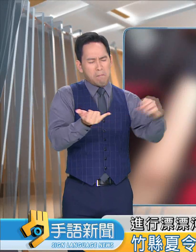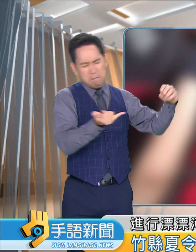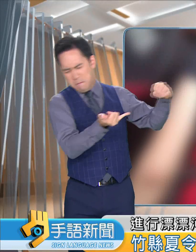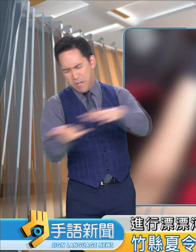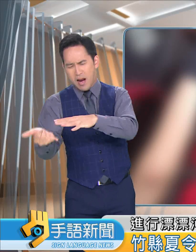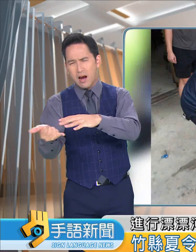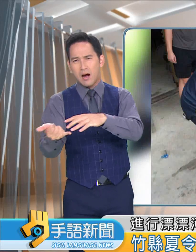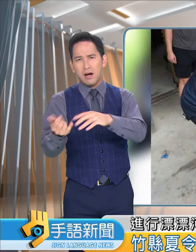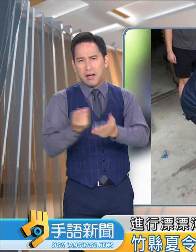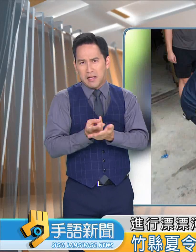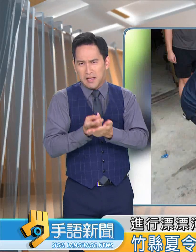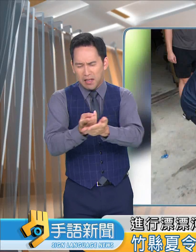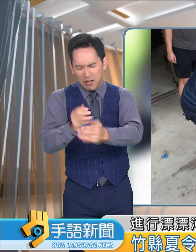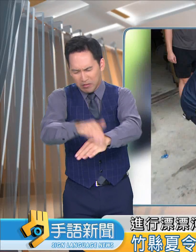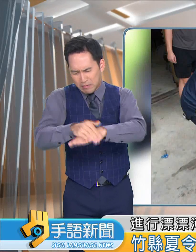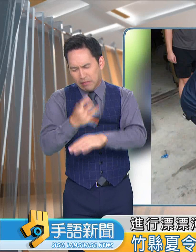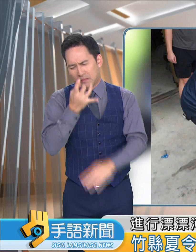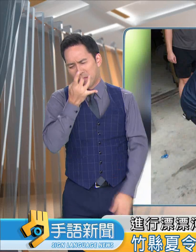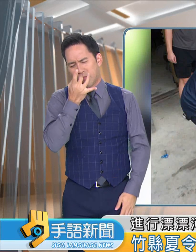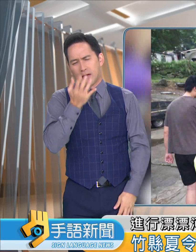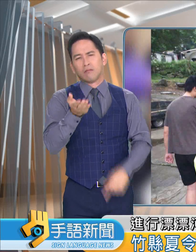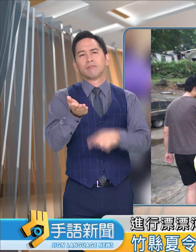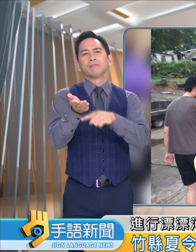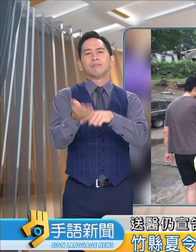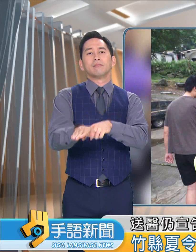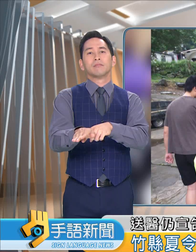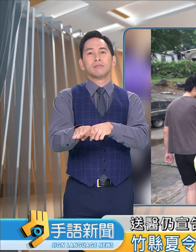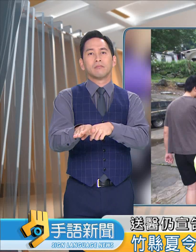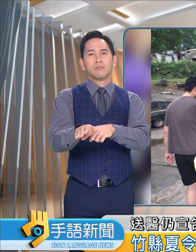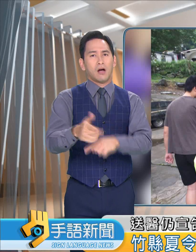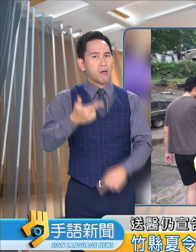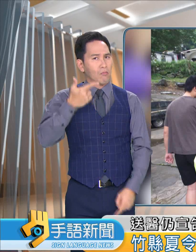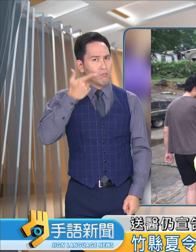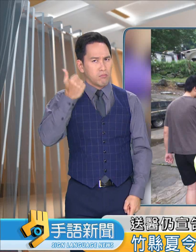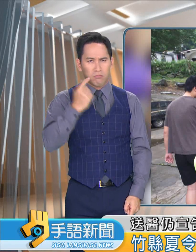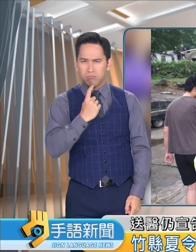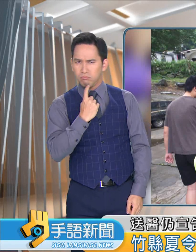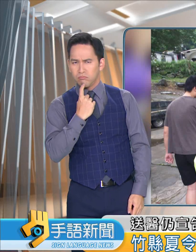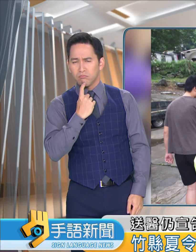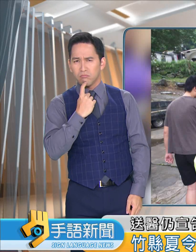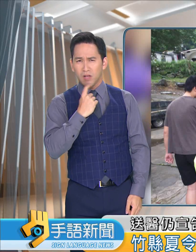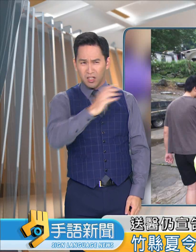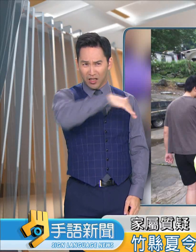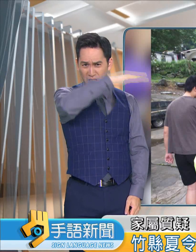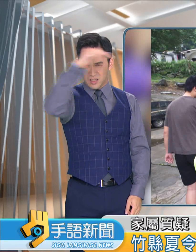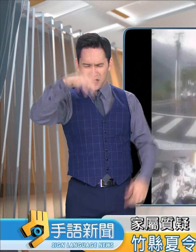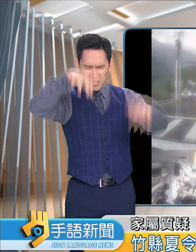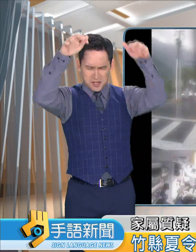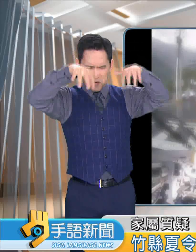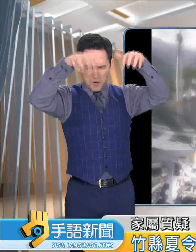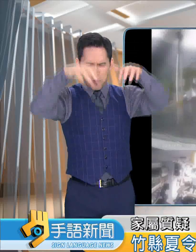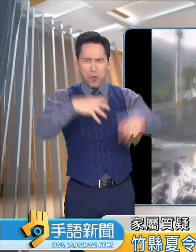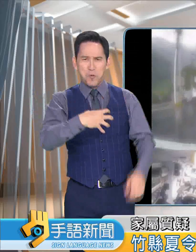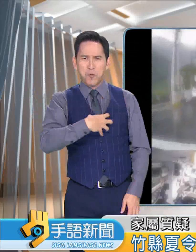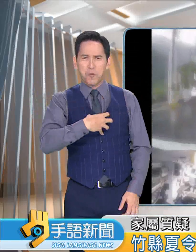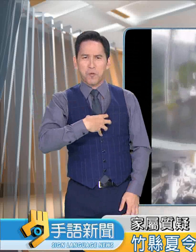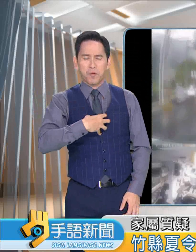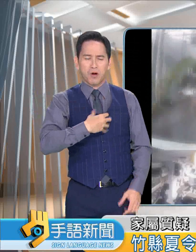时却突然溺水，送医宣告不治。家属质疑当时山区天气不